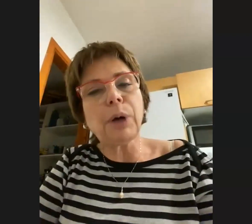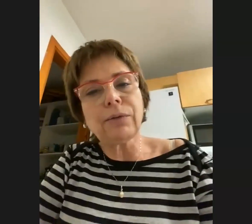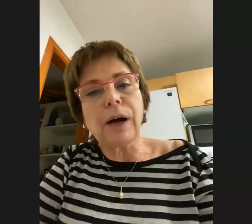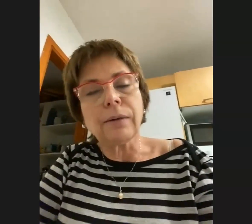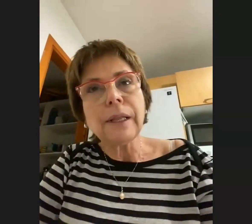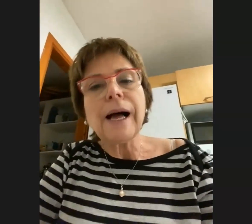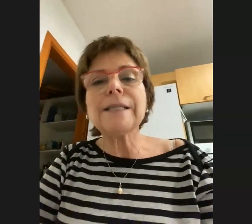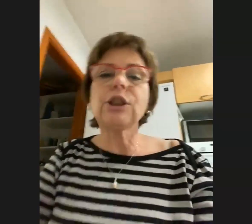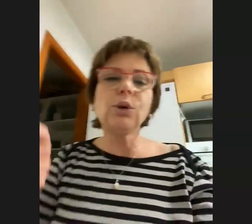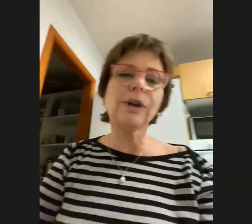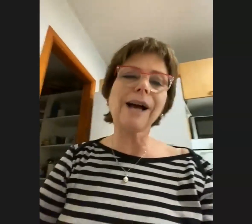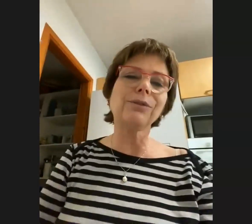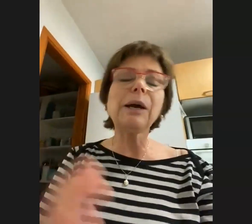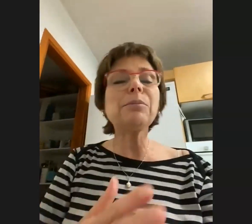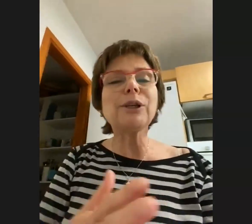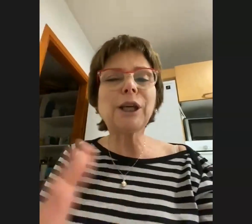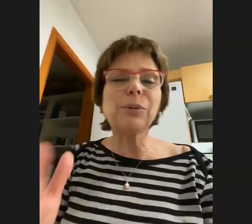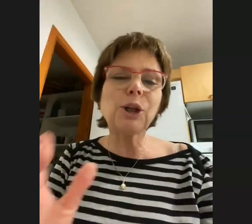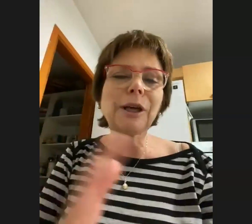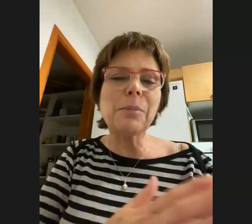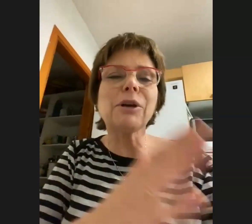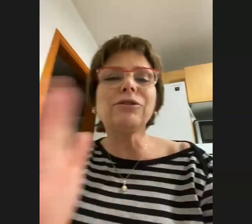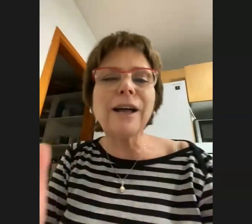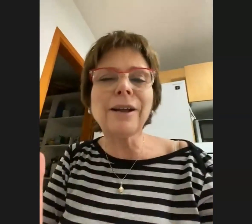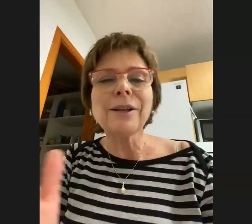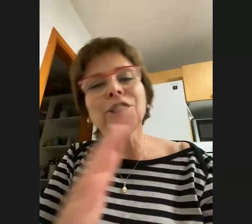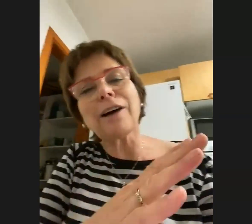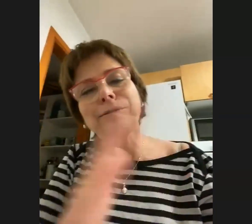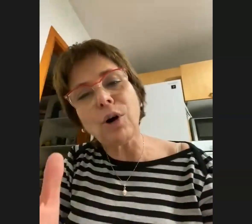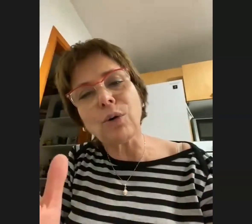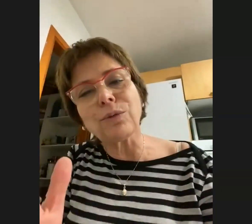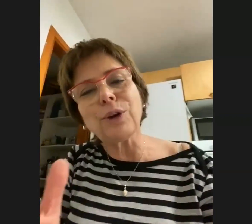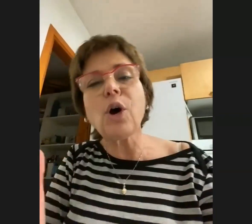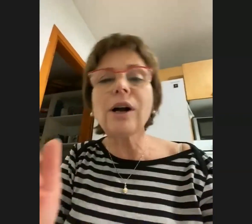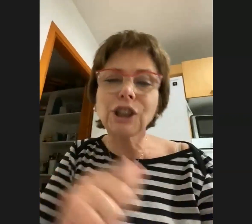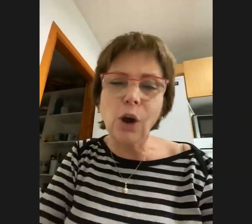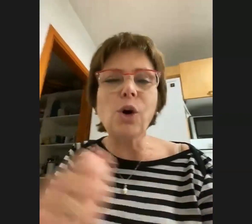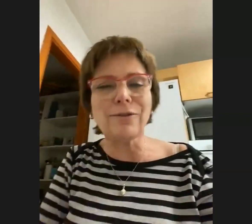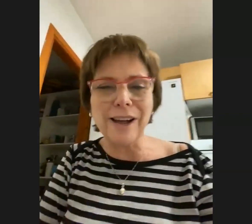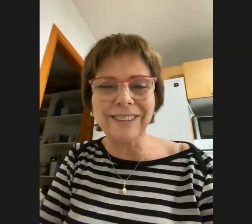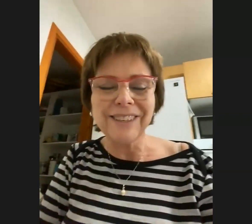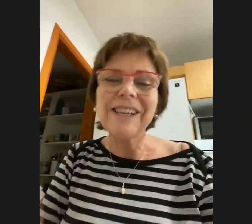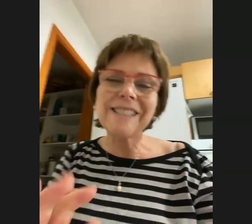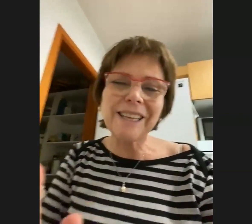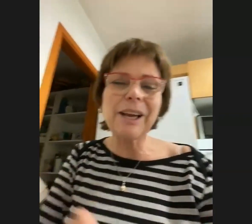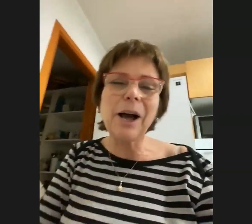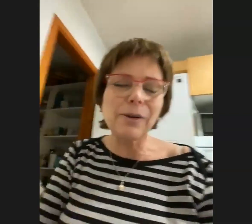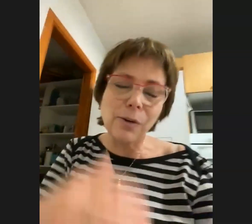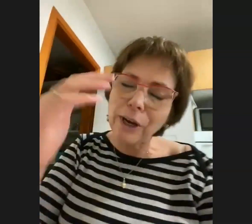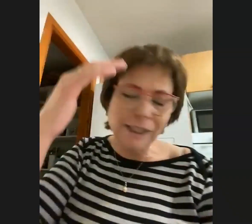בחברה אז שוב הדברים צריכים להיות גם במגוון של האפור ולא רק השחור לבן אז ככה כל מיני זה